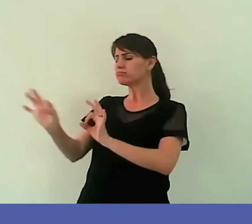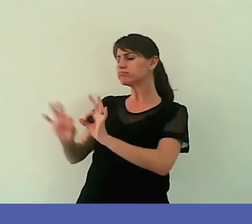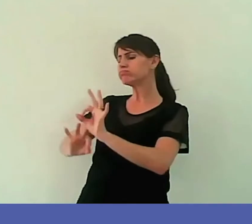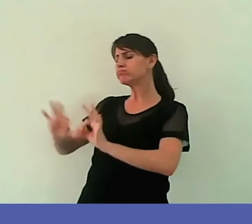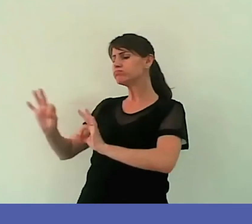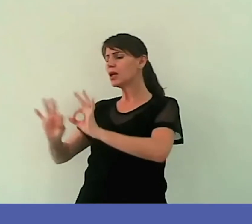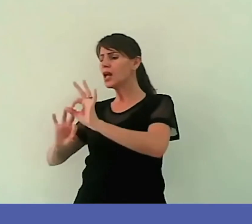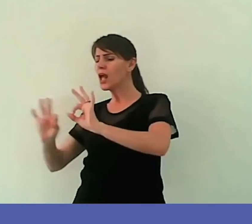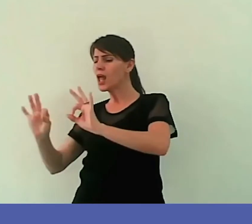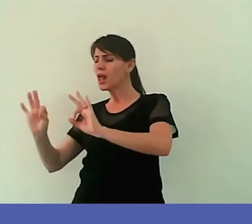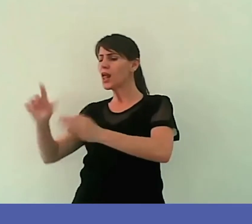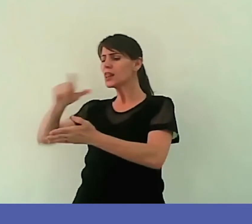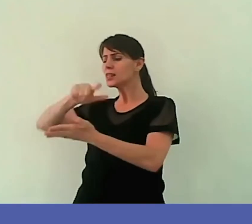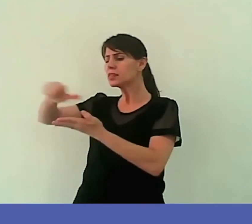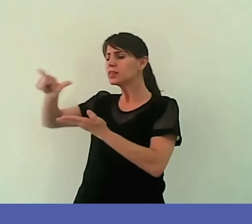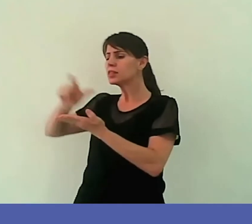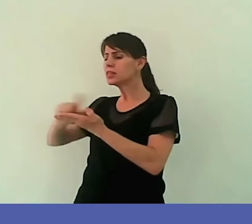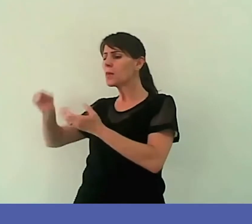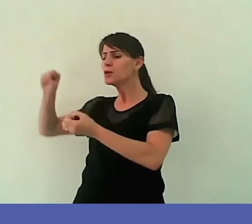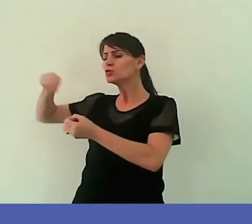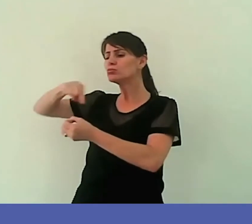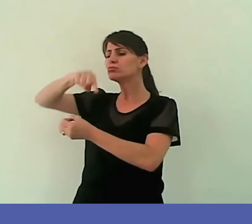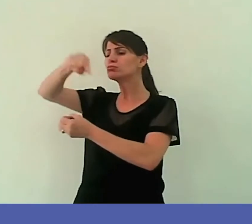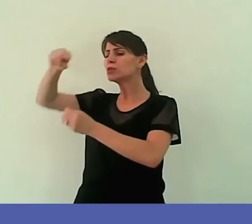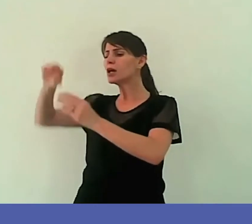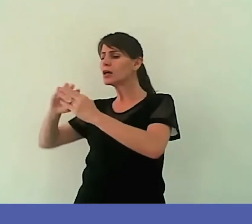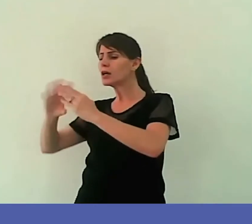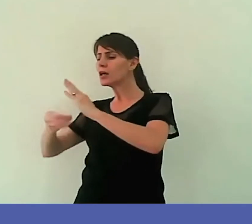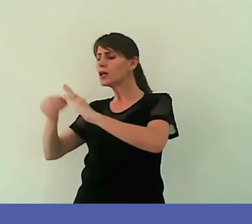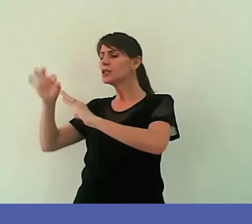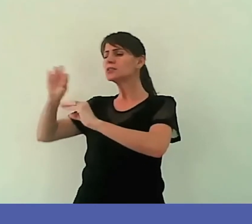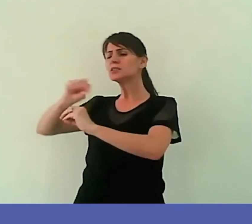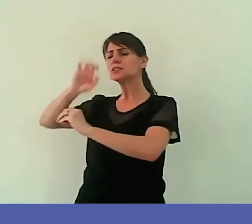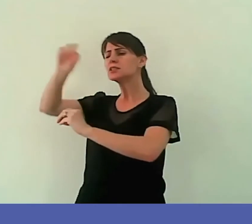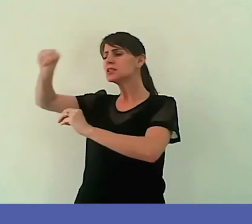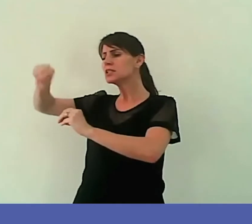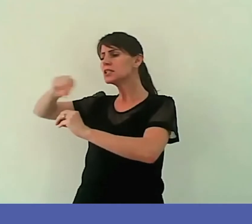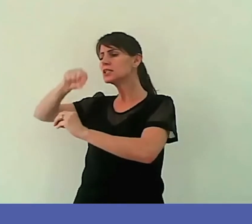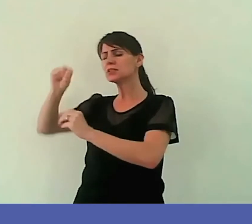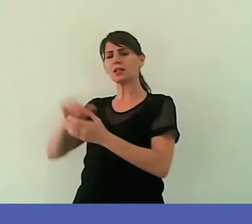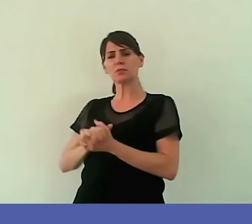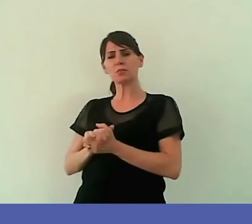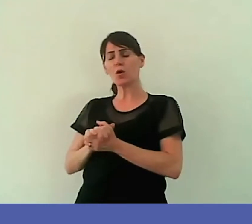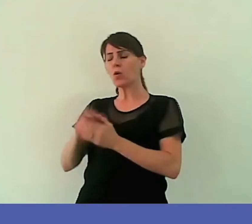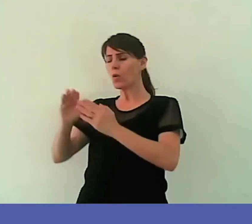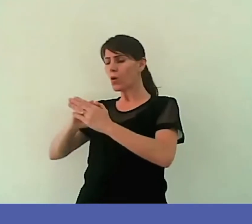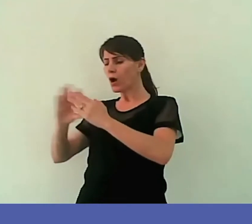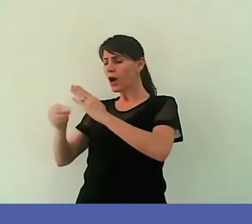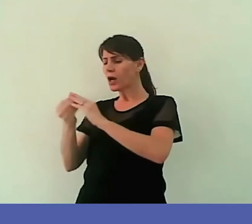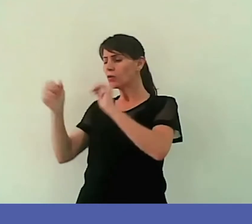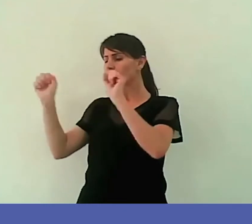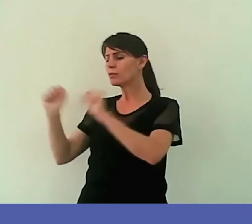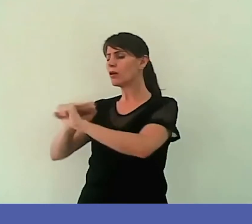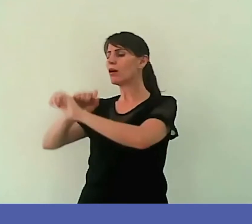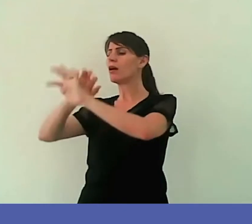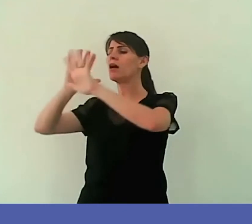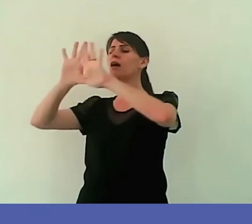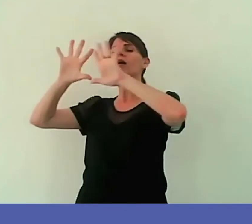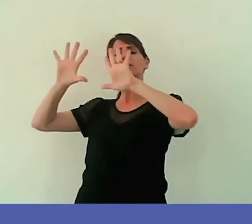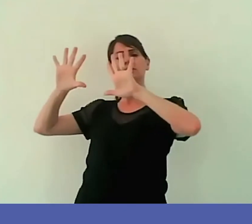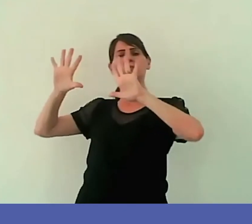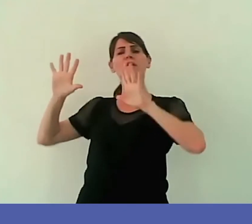santificada, para apresentar a si mesmo uma igreja gloriosa,